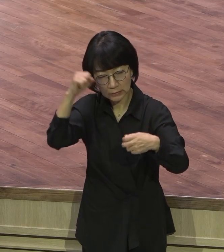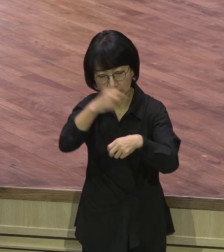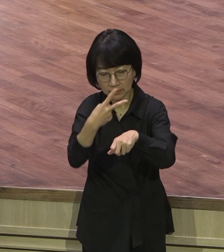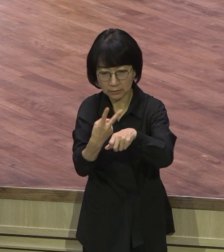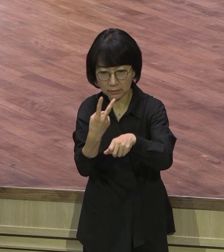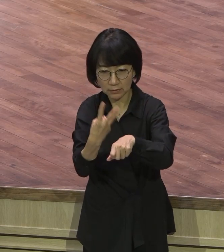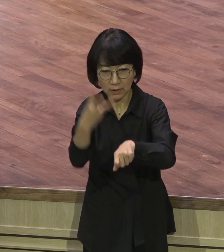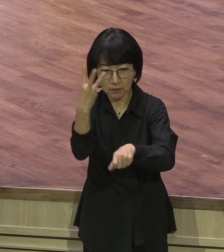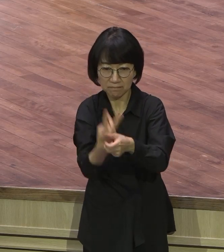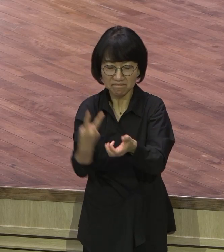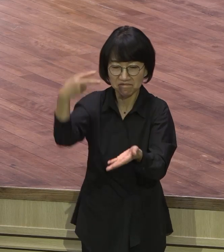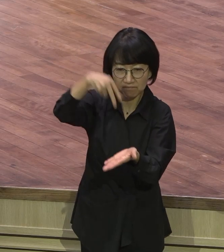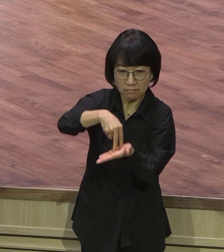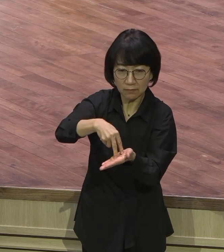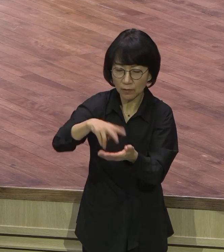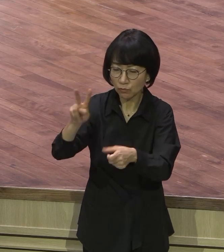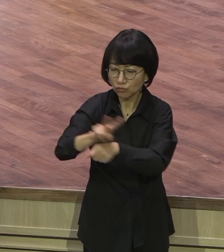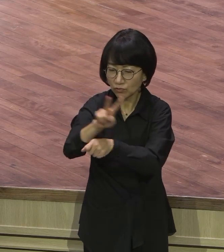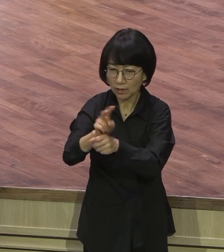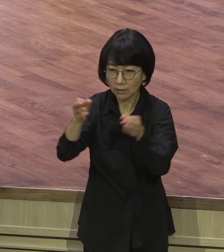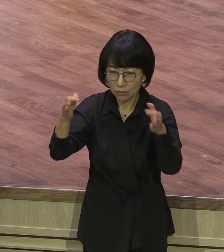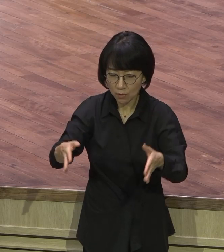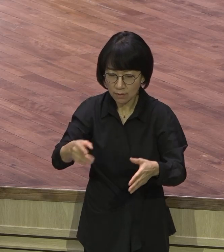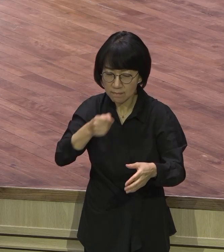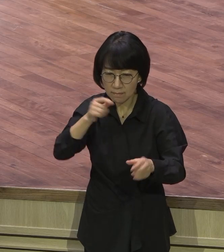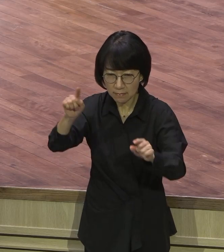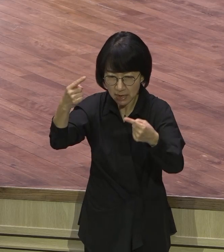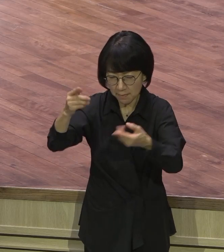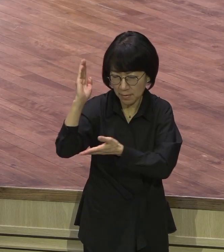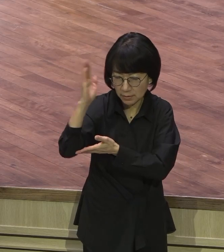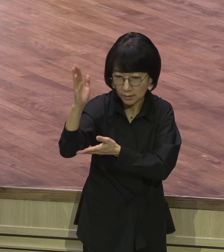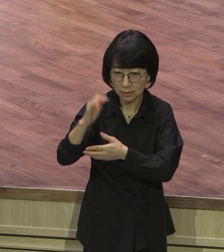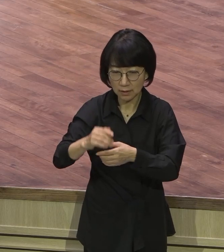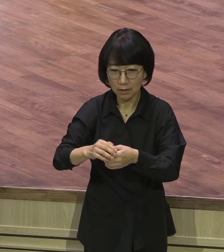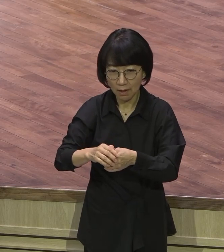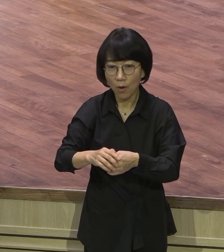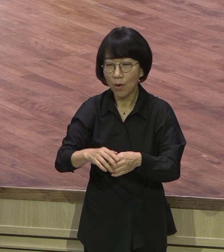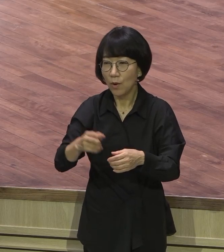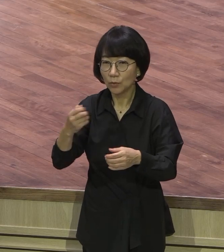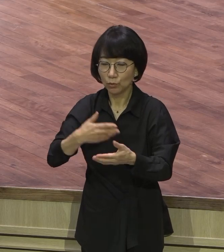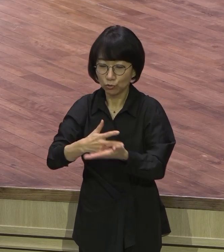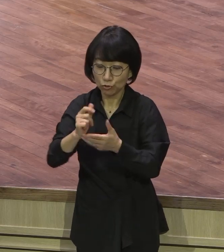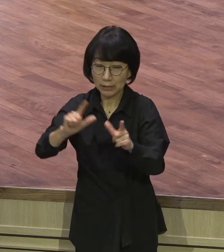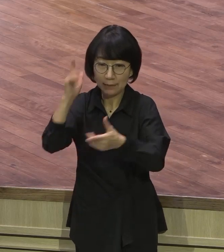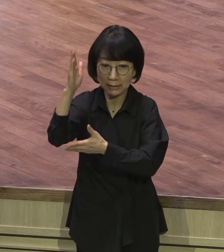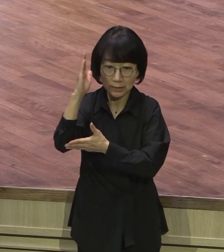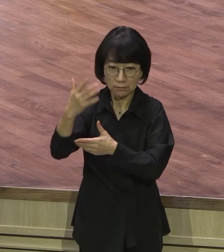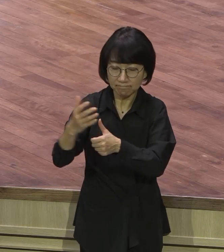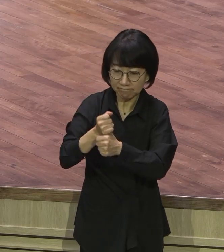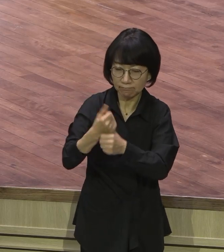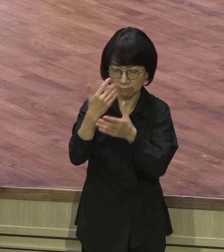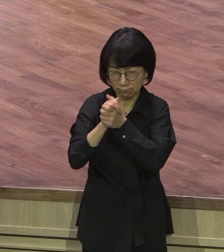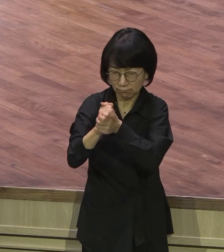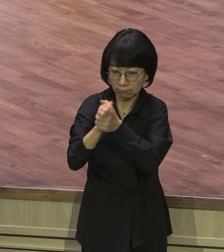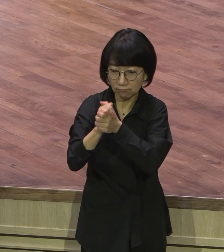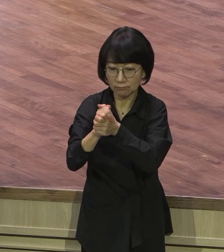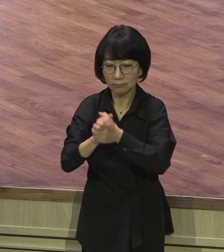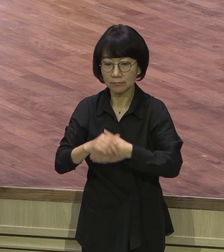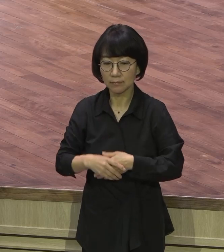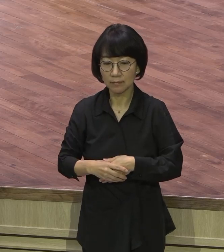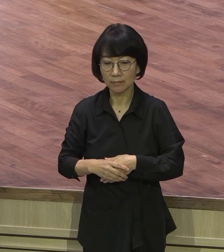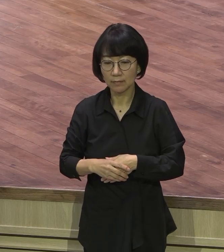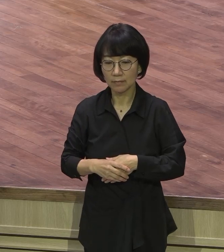2시간 강단 메시지 자고 원단 메시지 자고 그 내부거리 2000년 영원교회 2000년 강단 원단 메시지